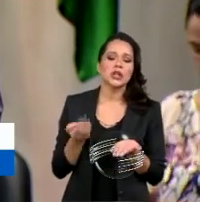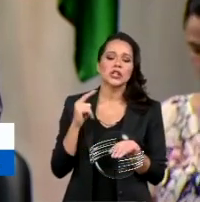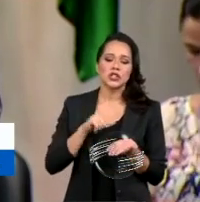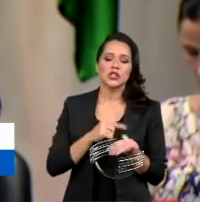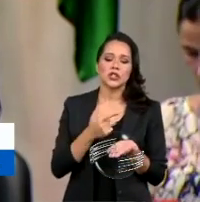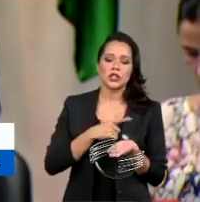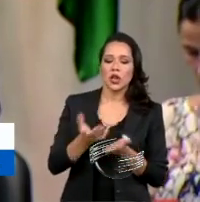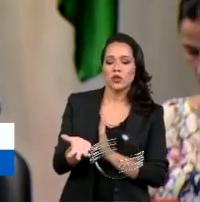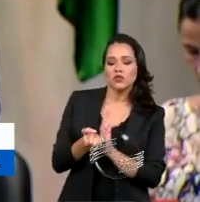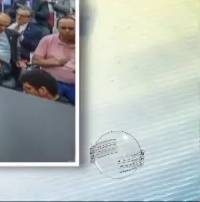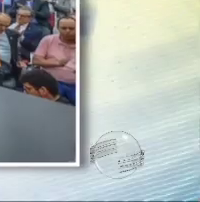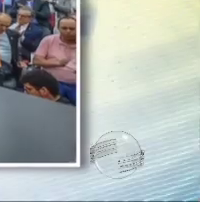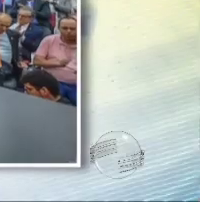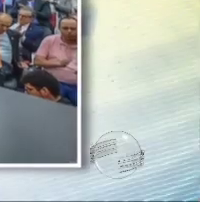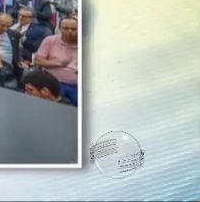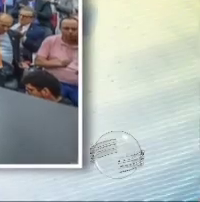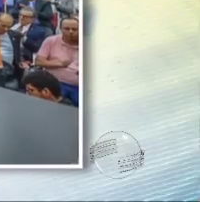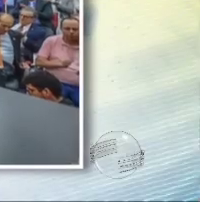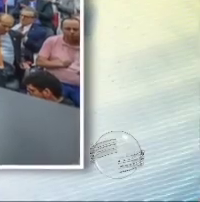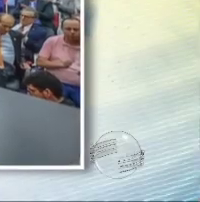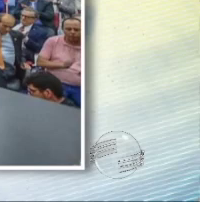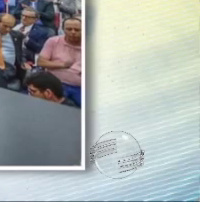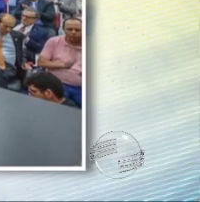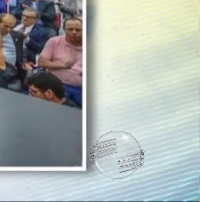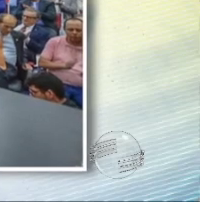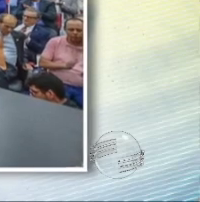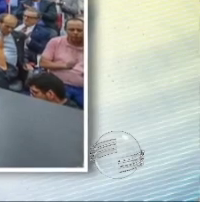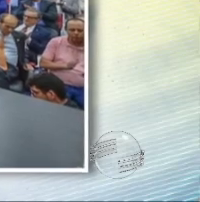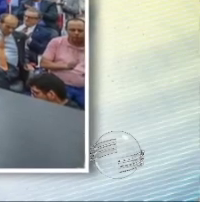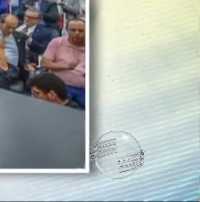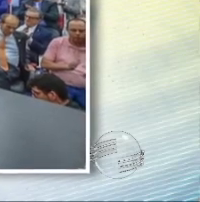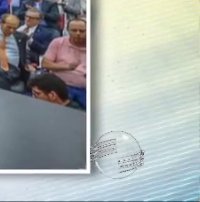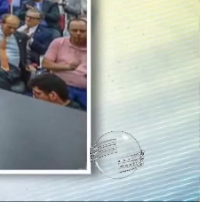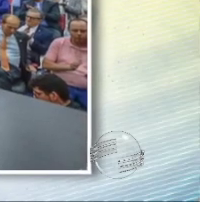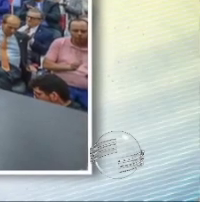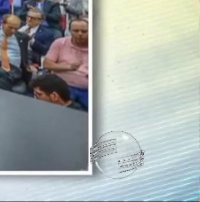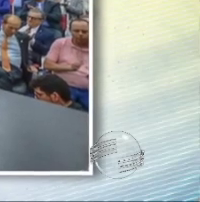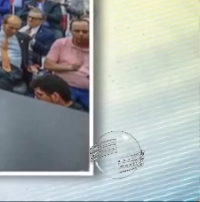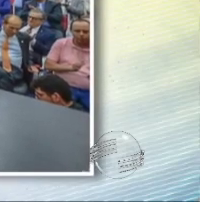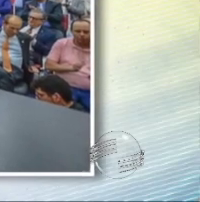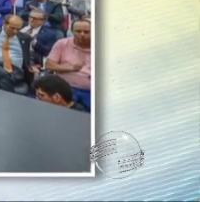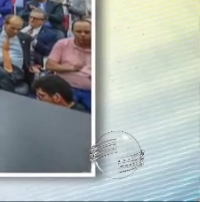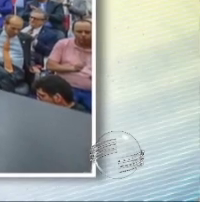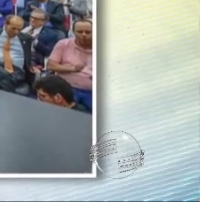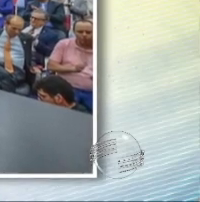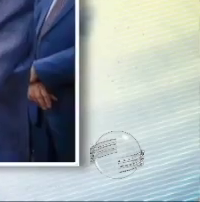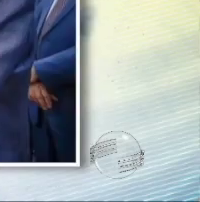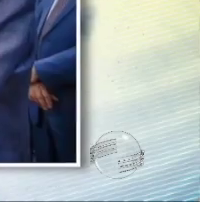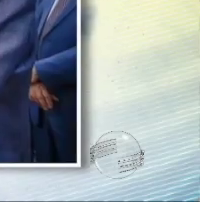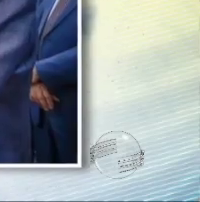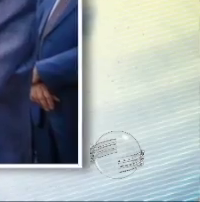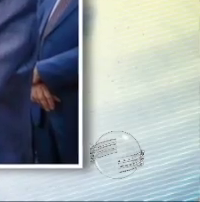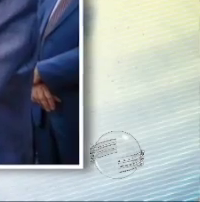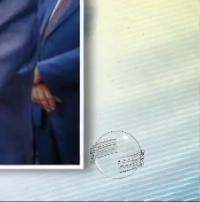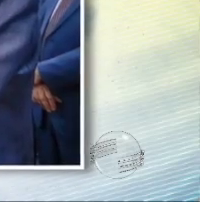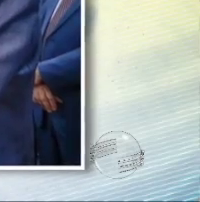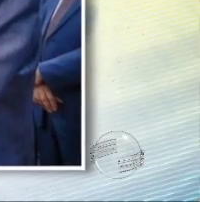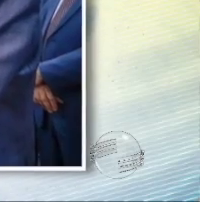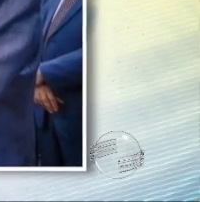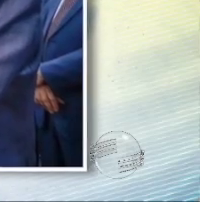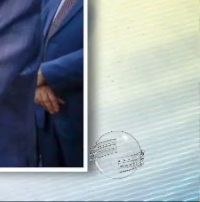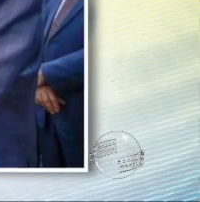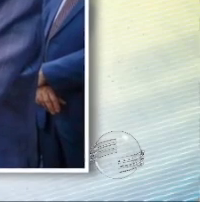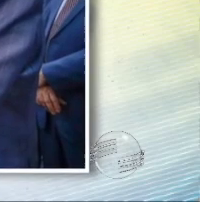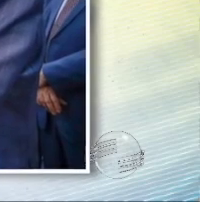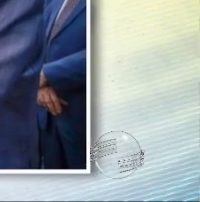de receber o direito. Agradeceu os congressistas por aprovarem a PEC da transição, que vai